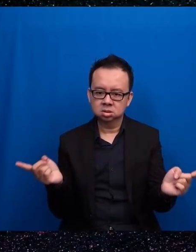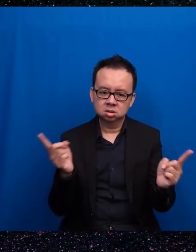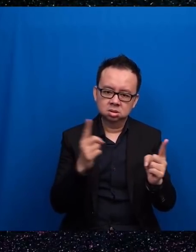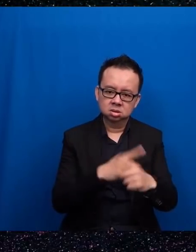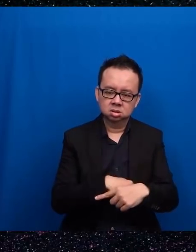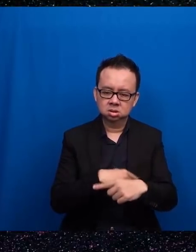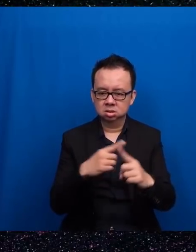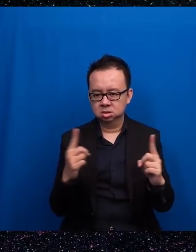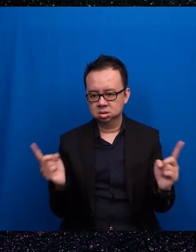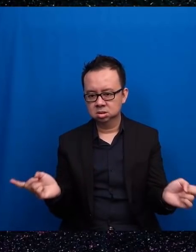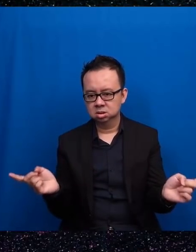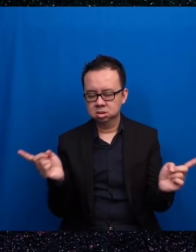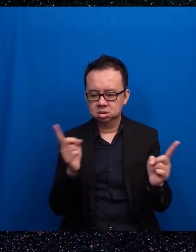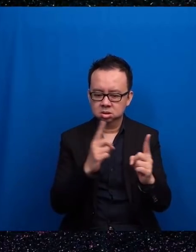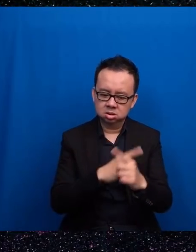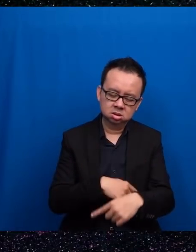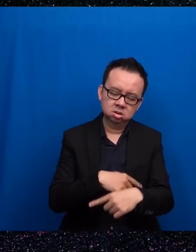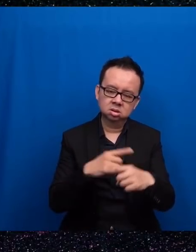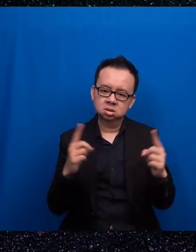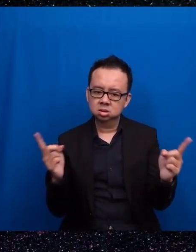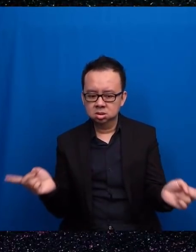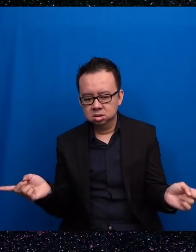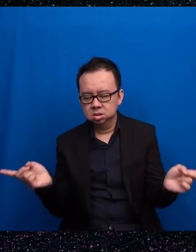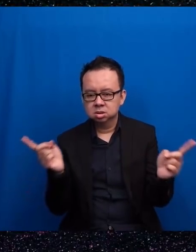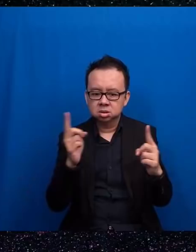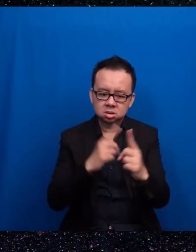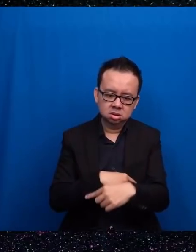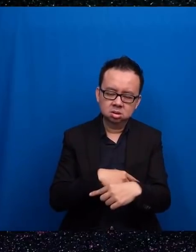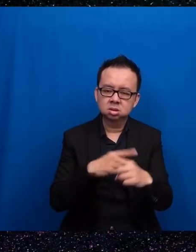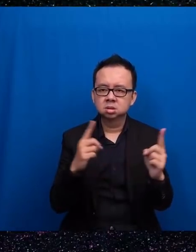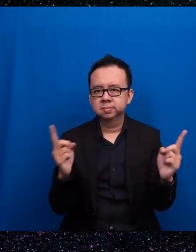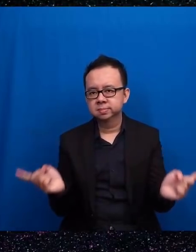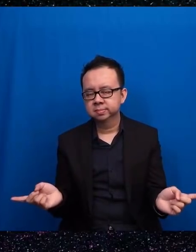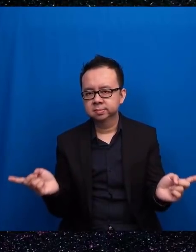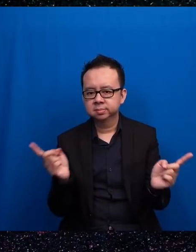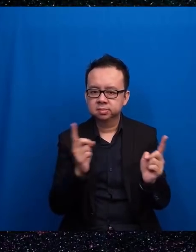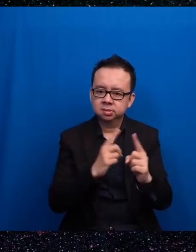Hinanamaya shananamaya ramatakama shananam. Oramaya so.